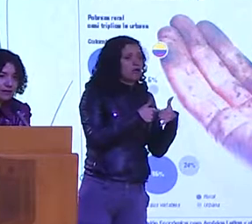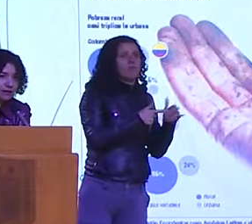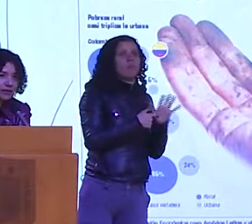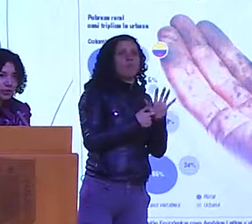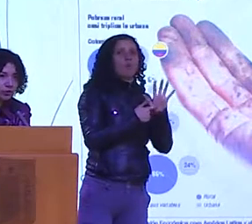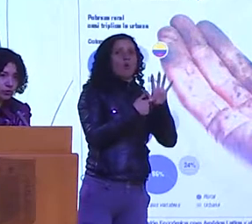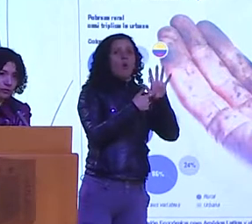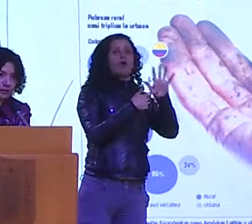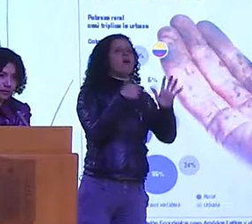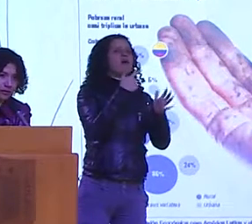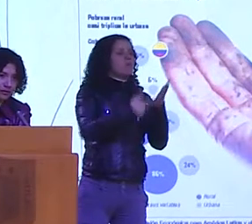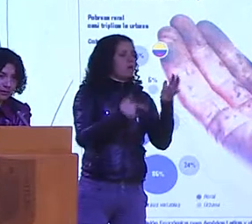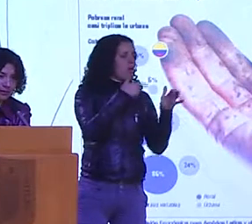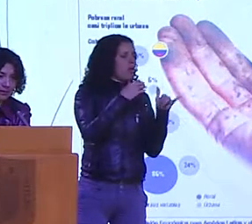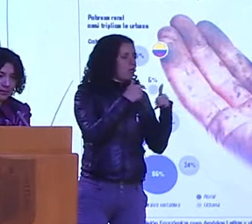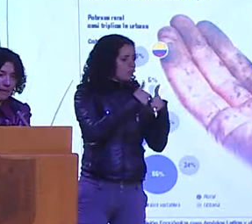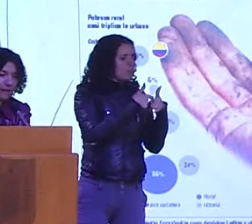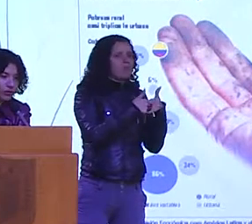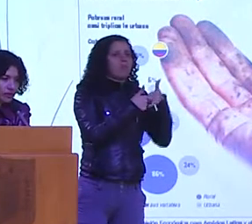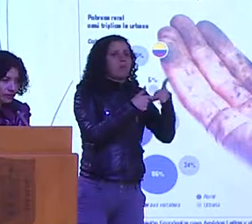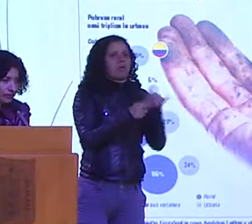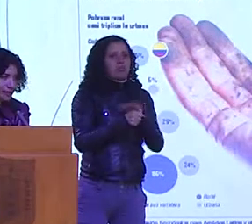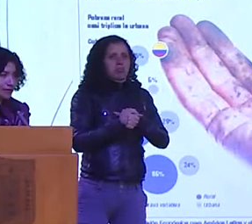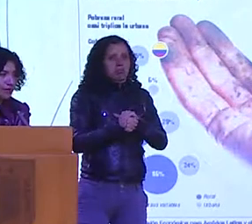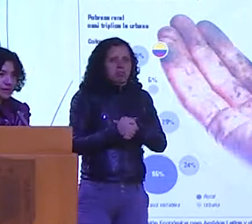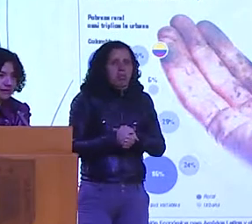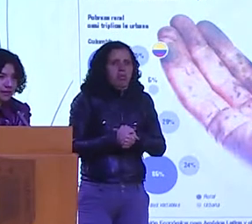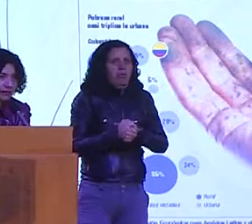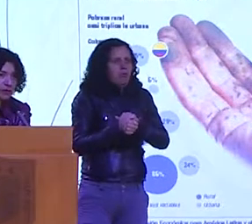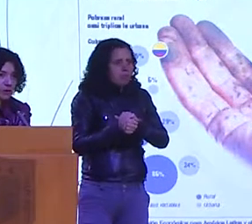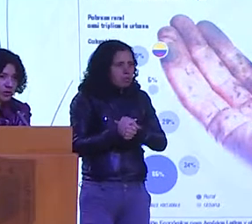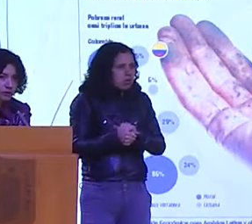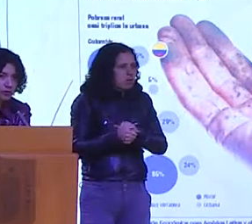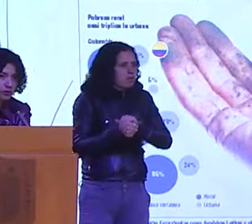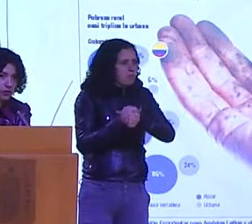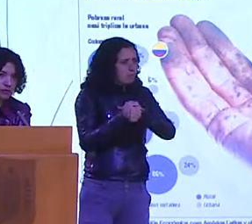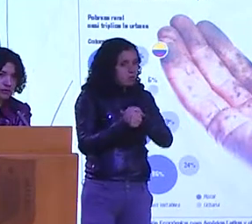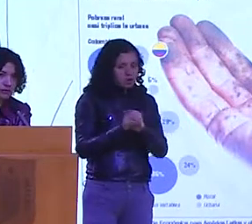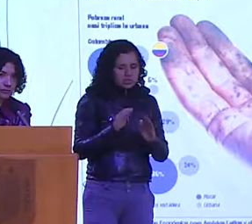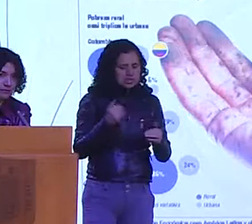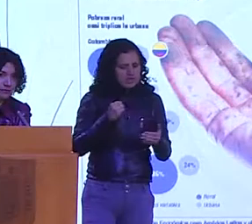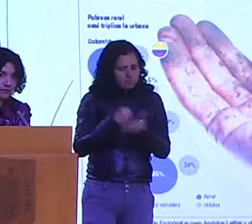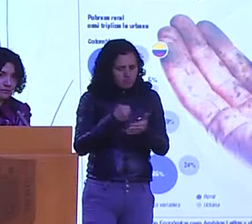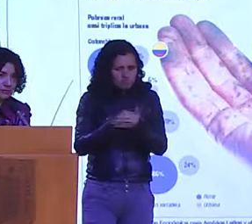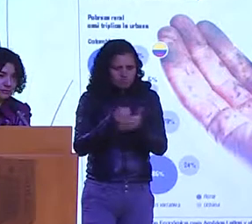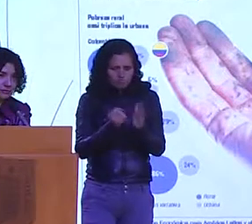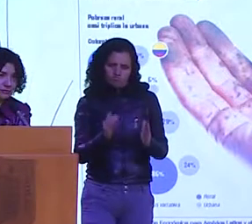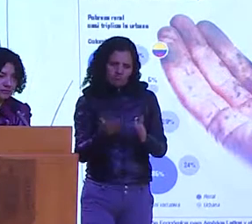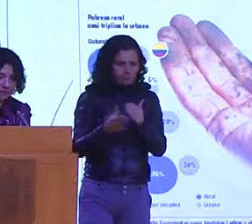más lentitud y menos eficiencia para sacar de la pobreza a su población.